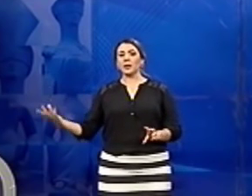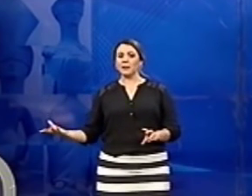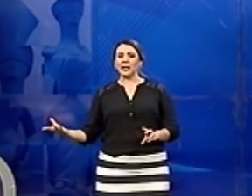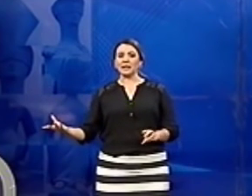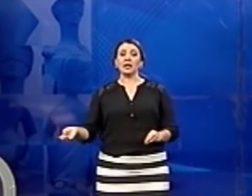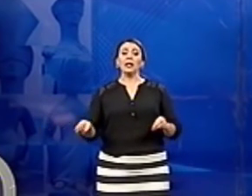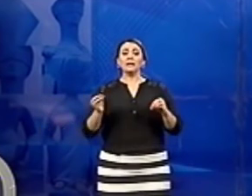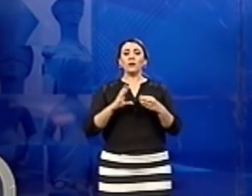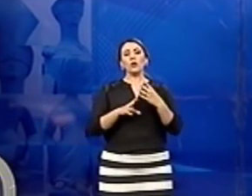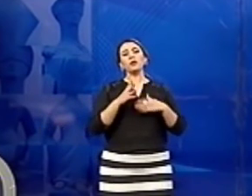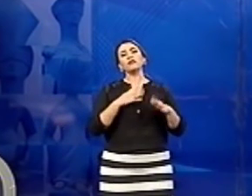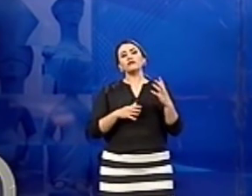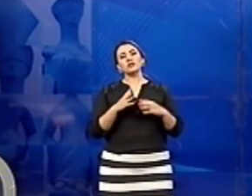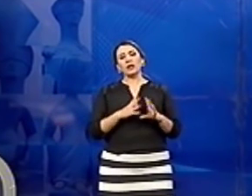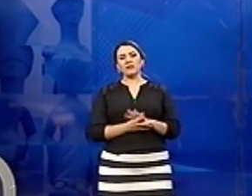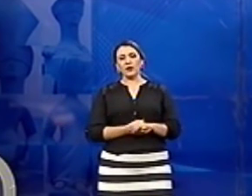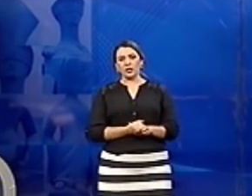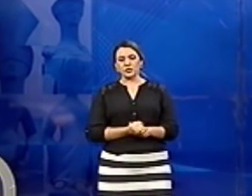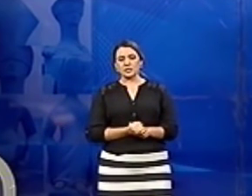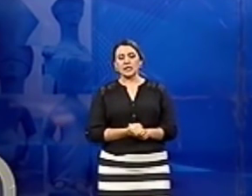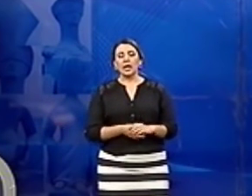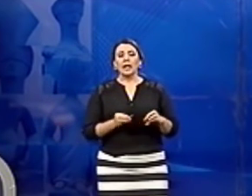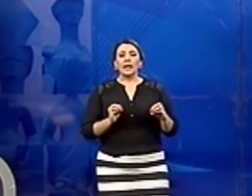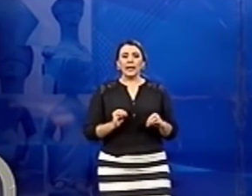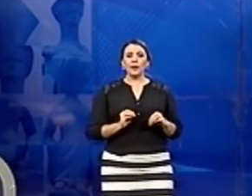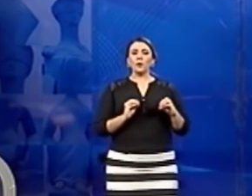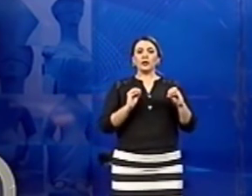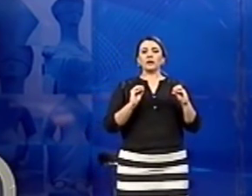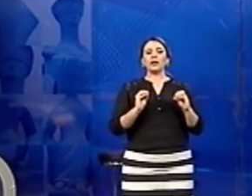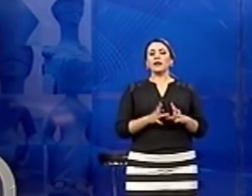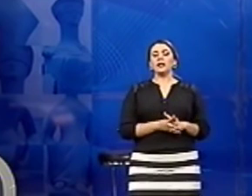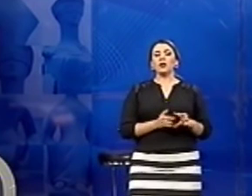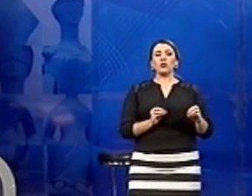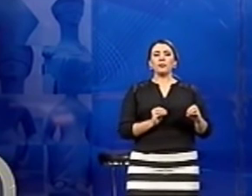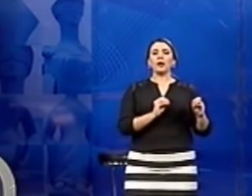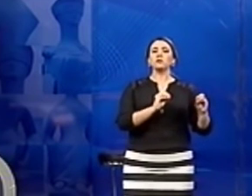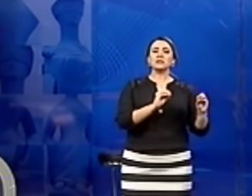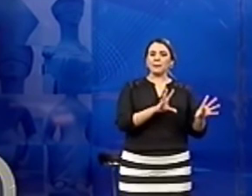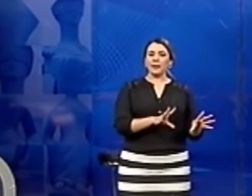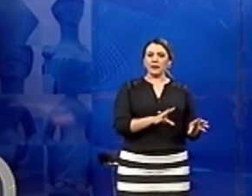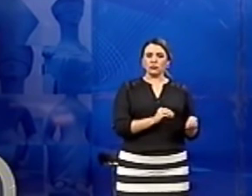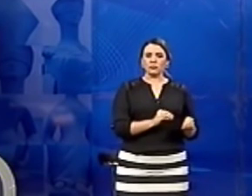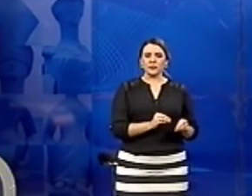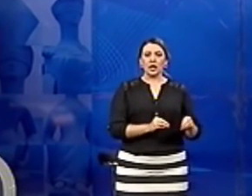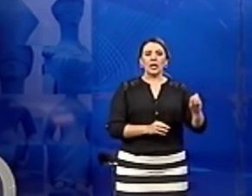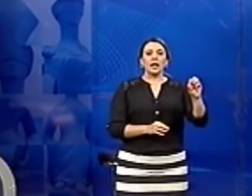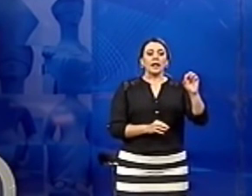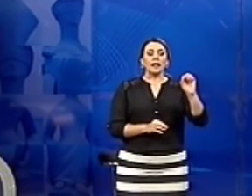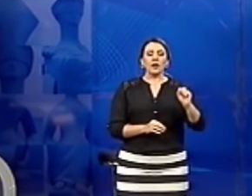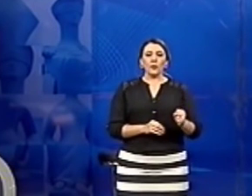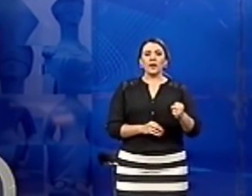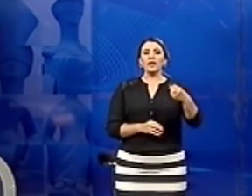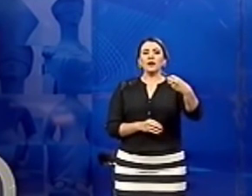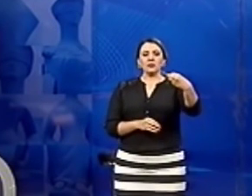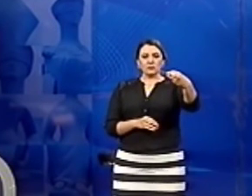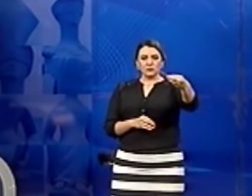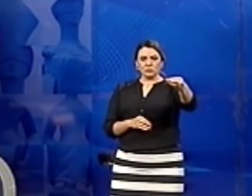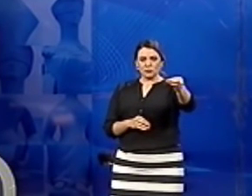pela máquina. Então, como que funcionava antes? Eu queria comprar um sapato. Eu ia